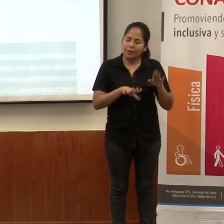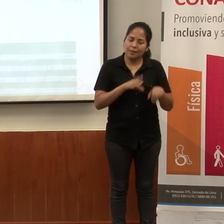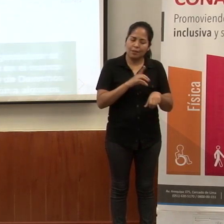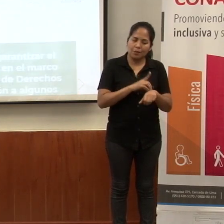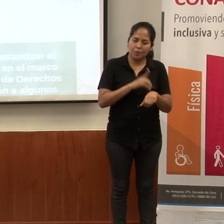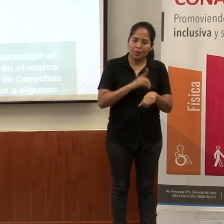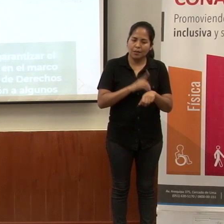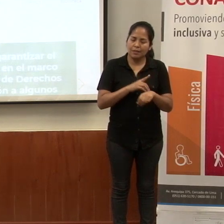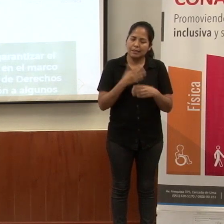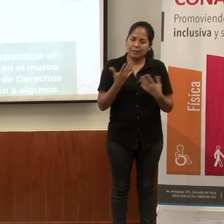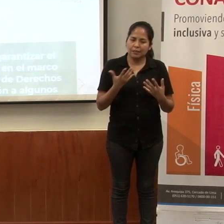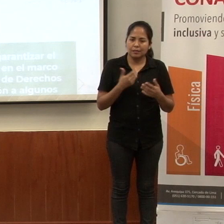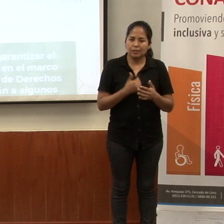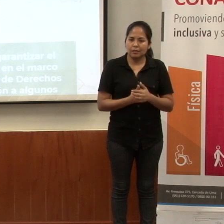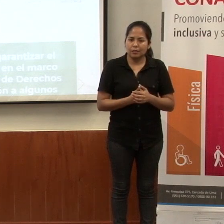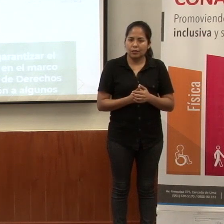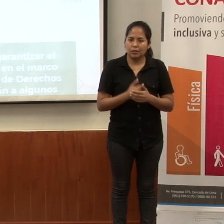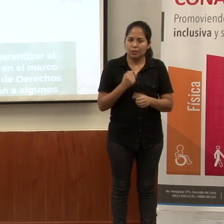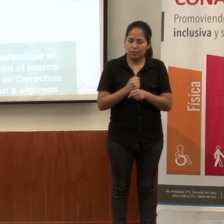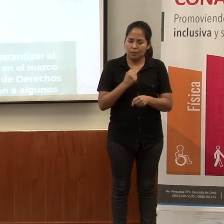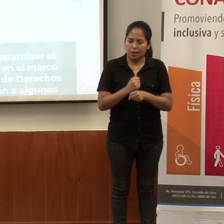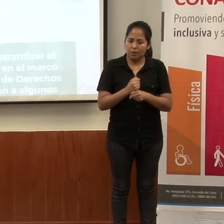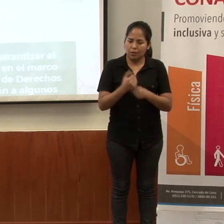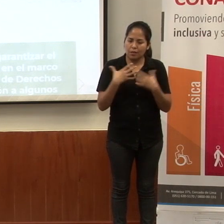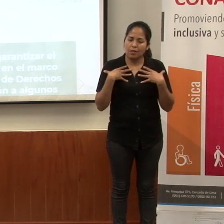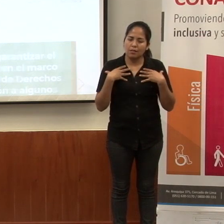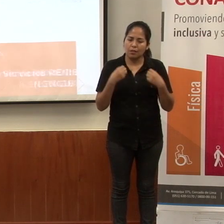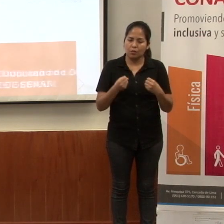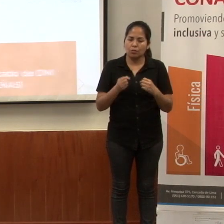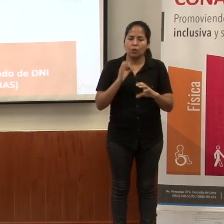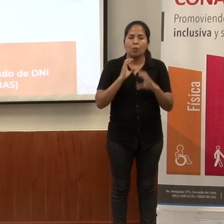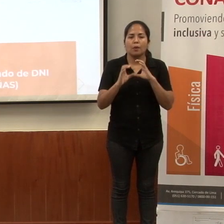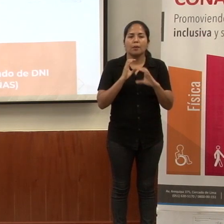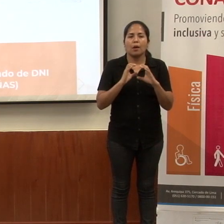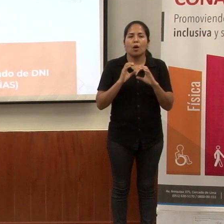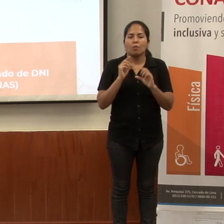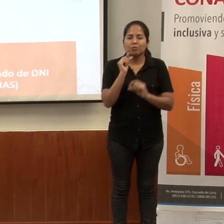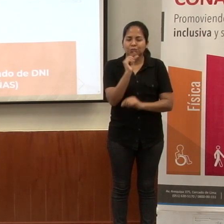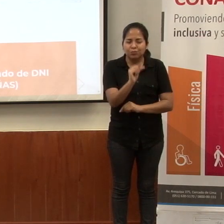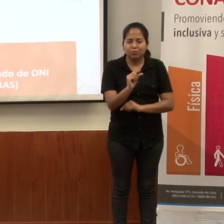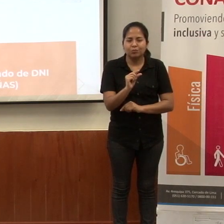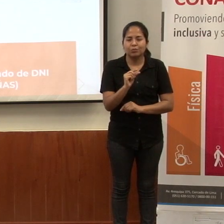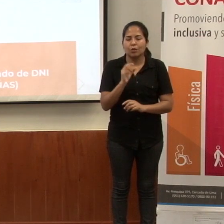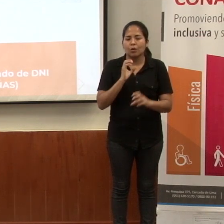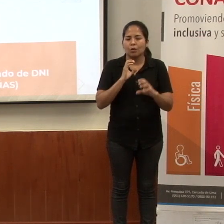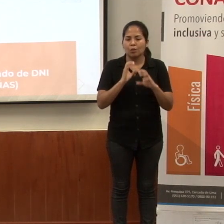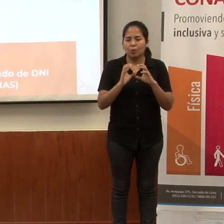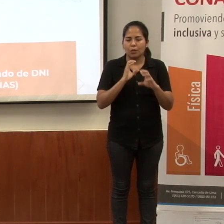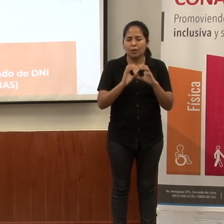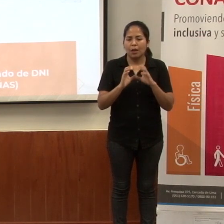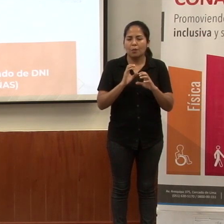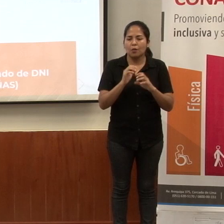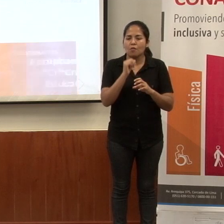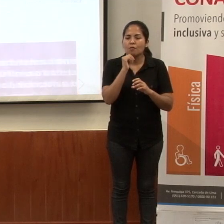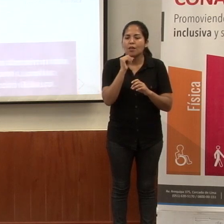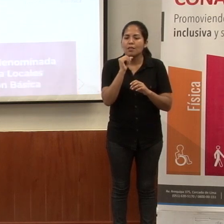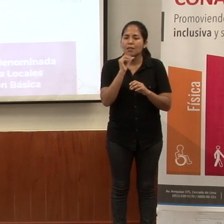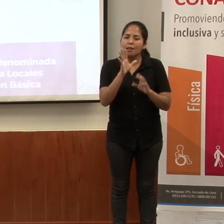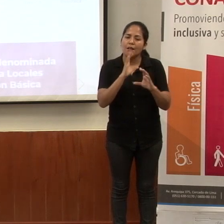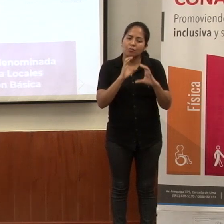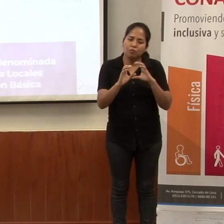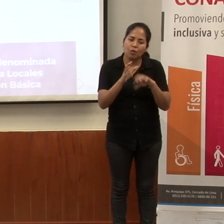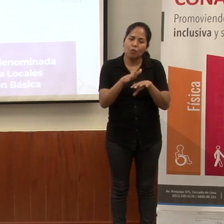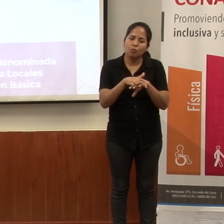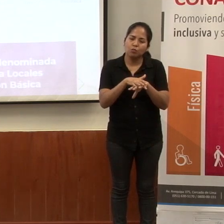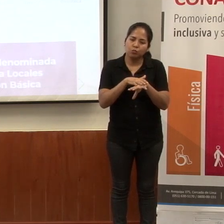los médicos, en general los trabajadores de salud, es que comunicamos muy poco. Y cuando comunicamos mal, ¿no es cierto? No